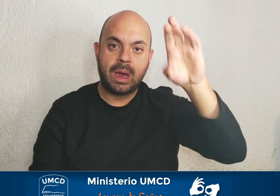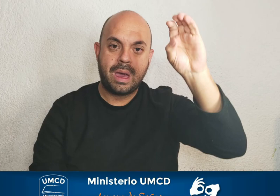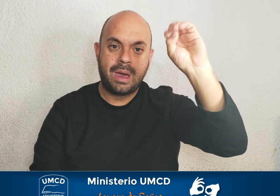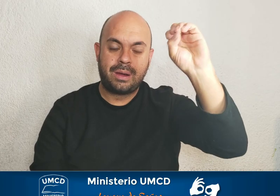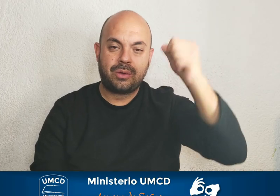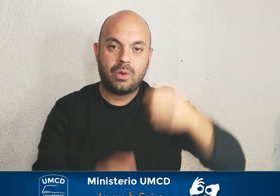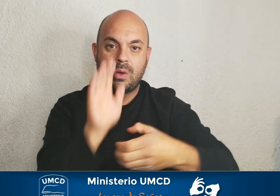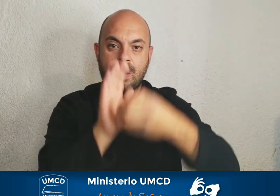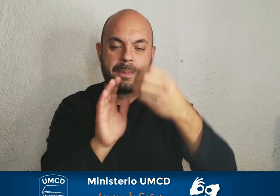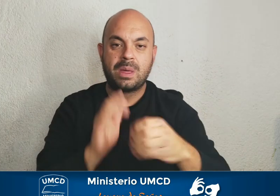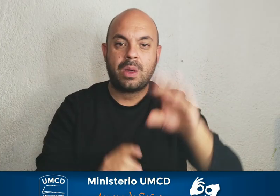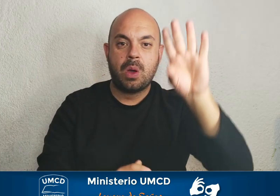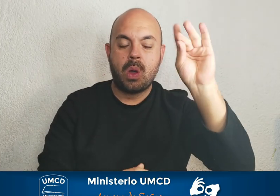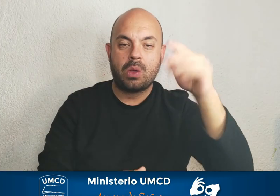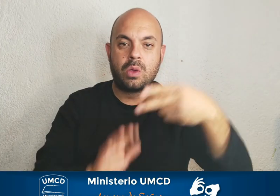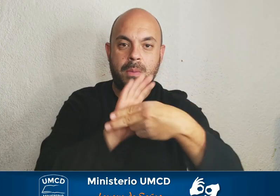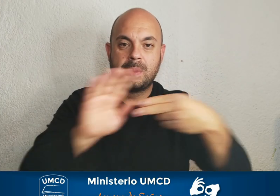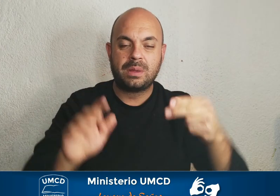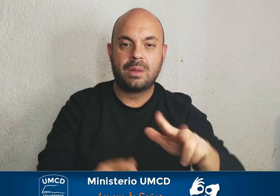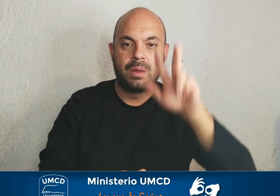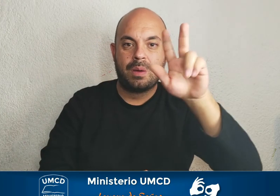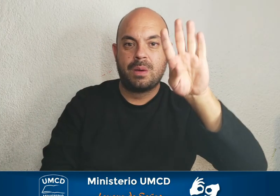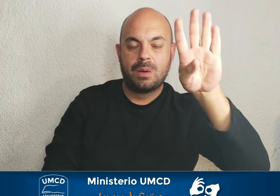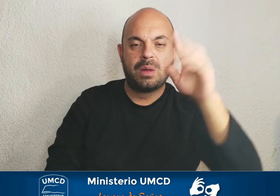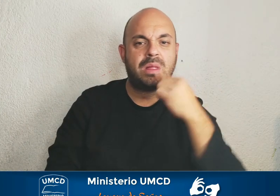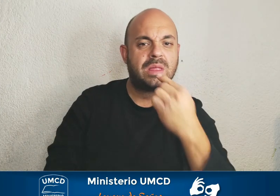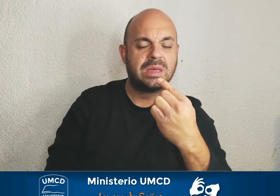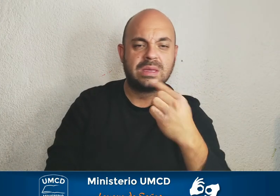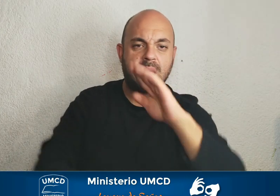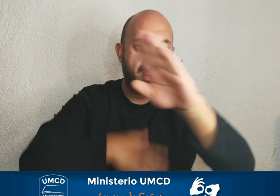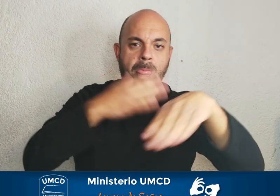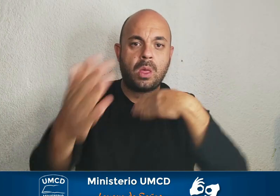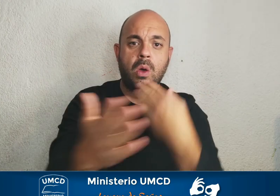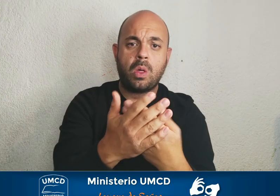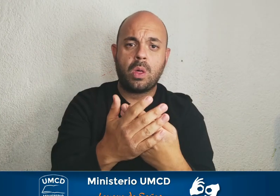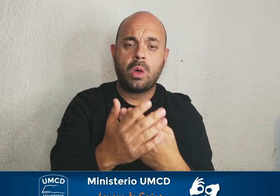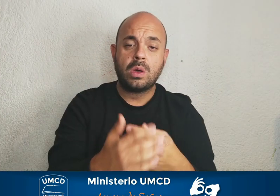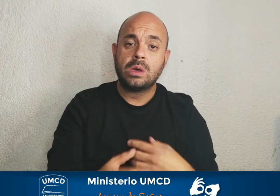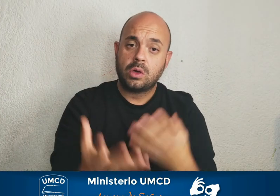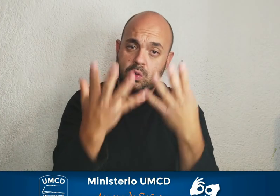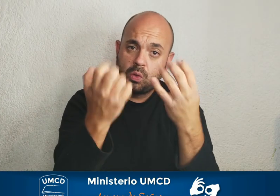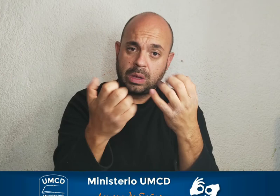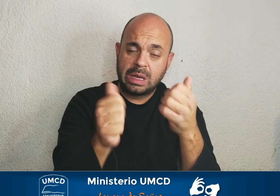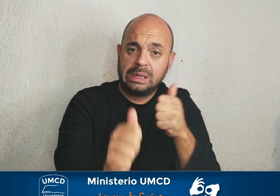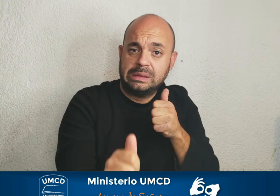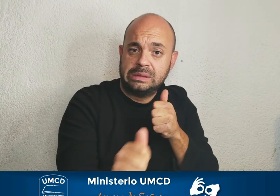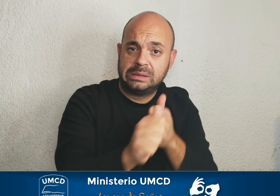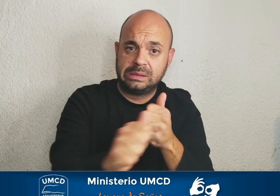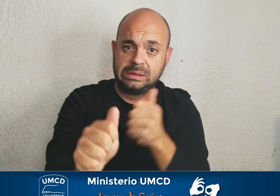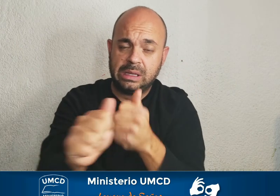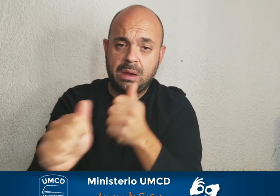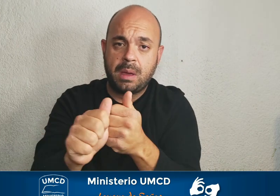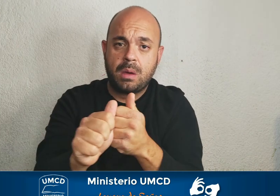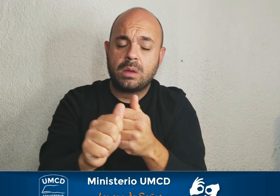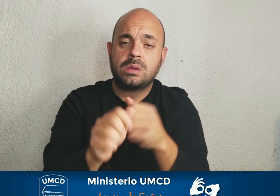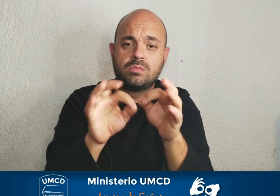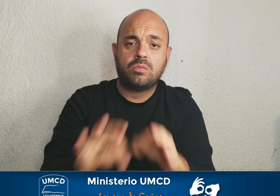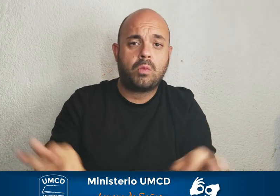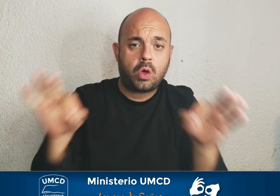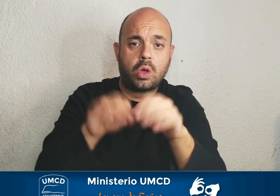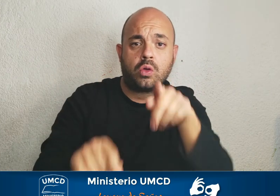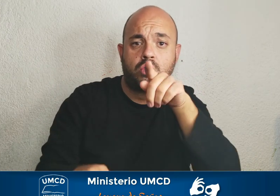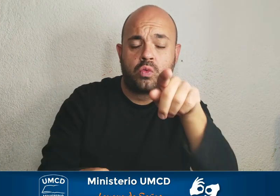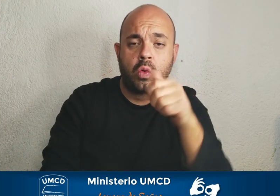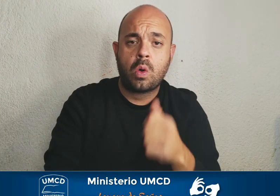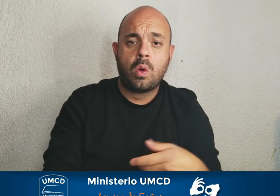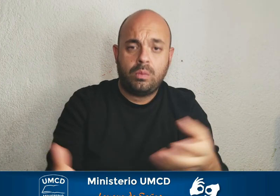en el versículo 34, y llamando a la gente y a los discípulos les dijo, si alguno quiere venir en pos de mí, niéguese